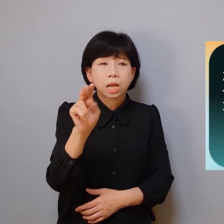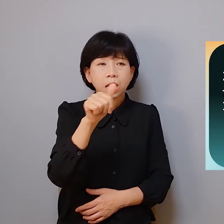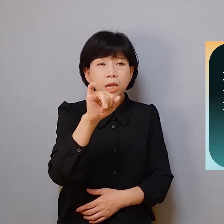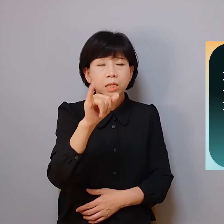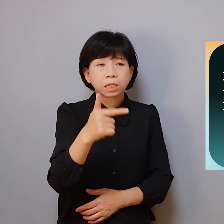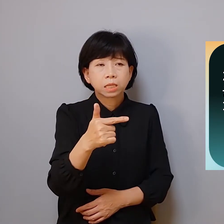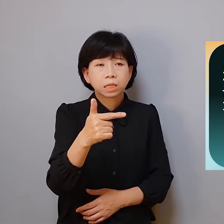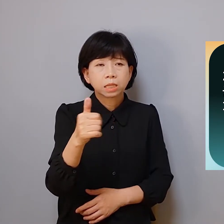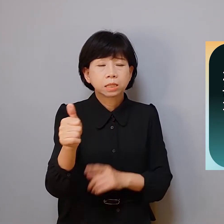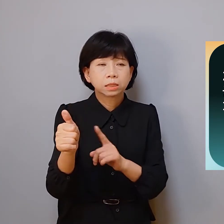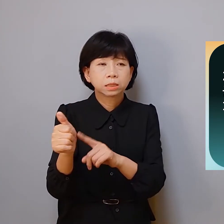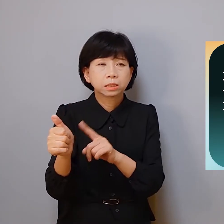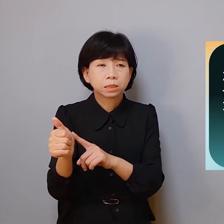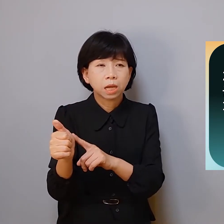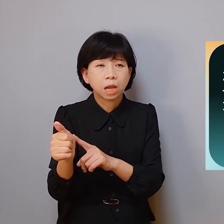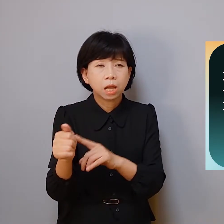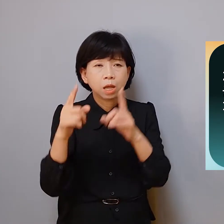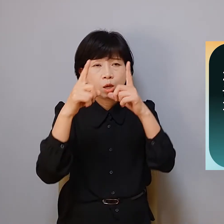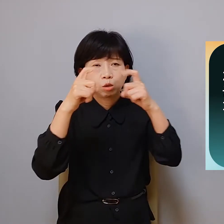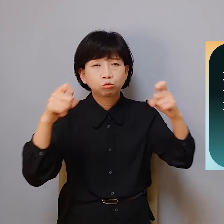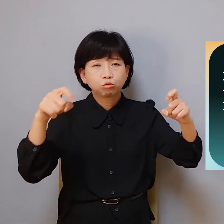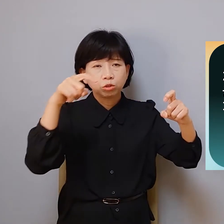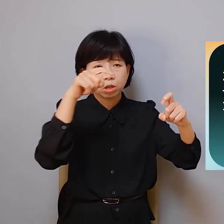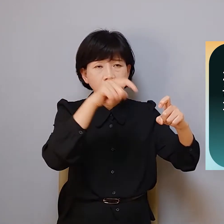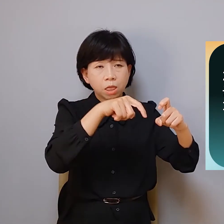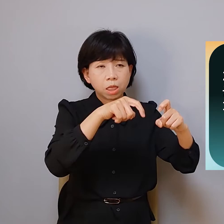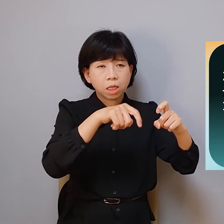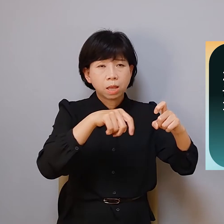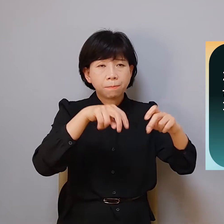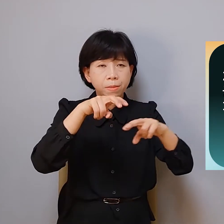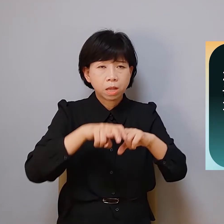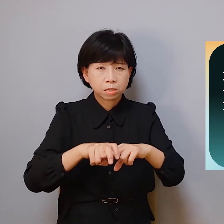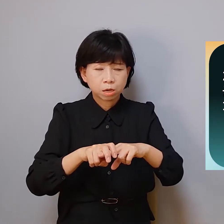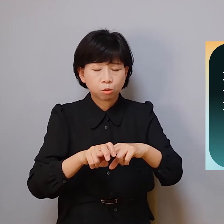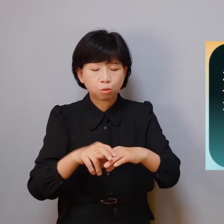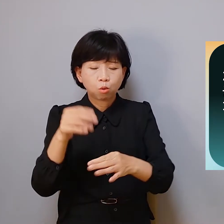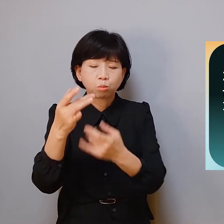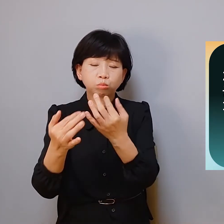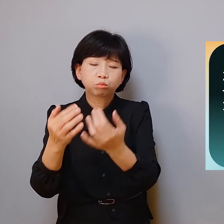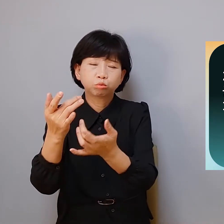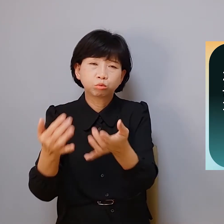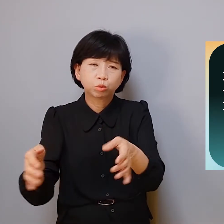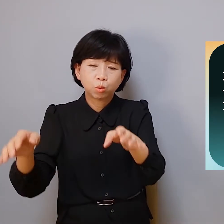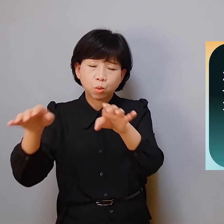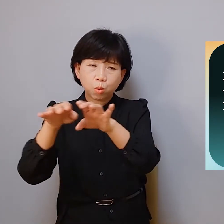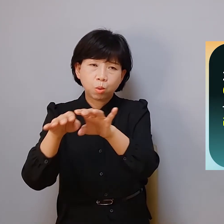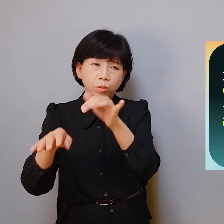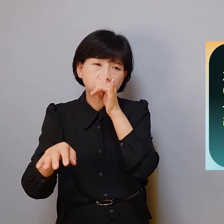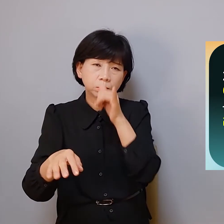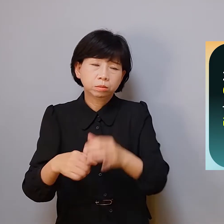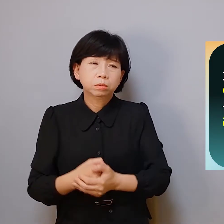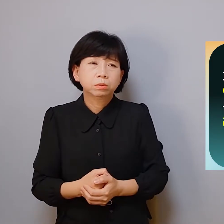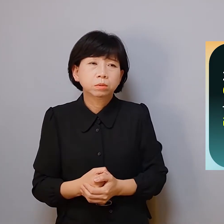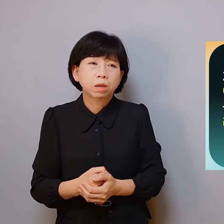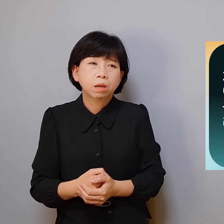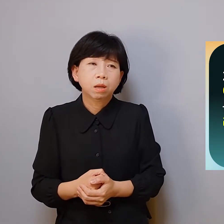앉았고, 겨울 궁전에 앉았고 그 앞에는 불피운 화로가